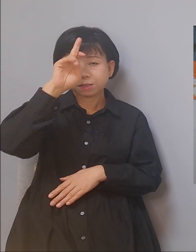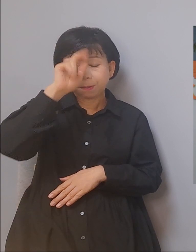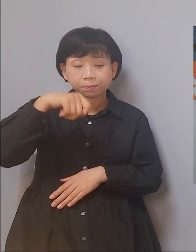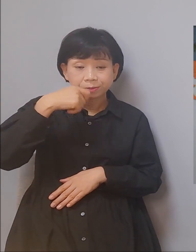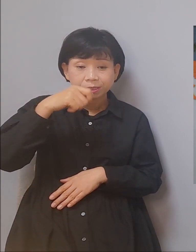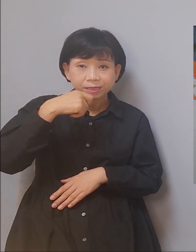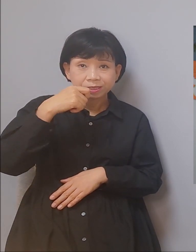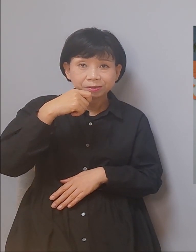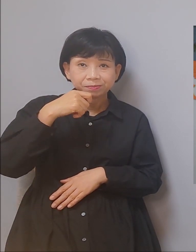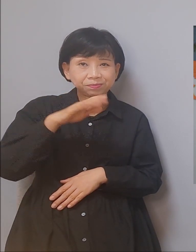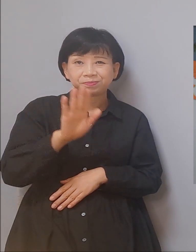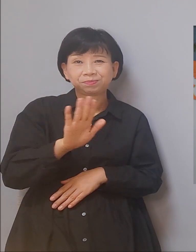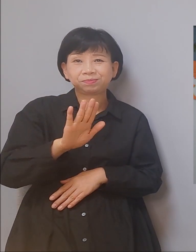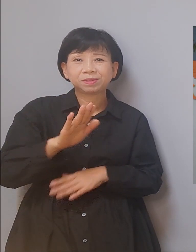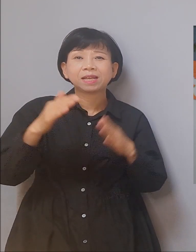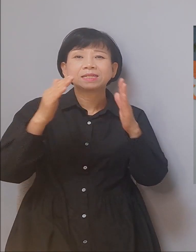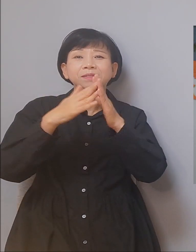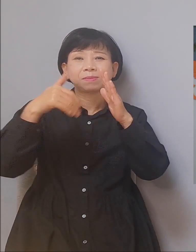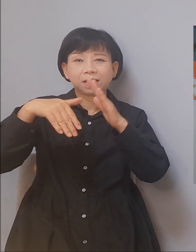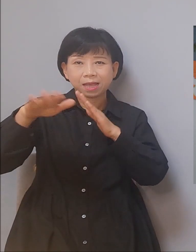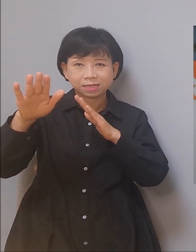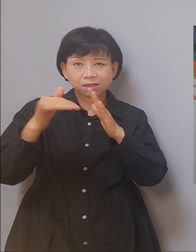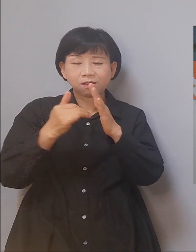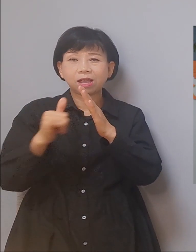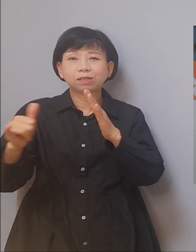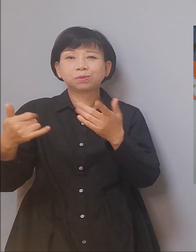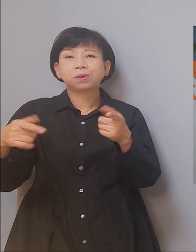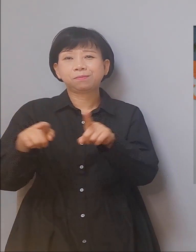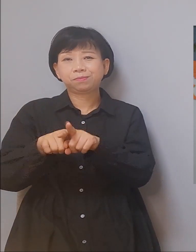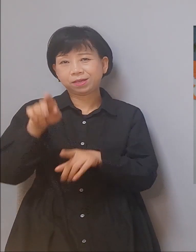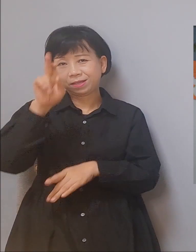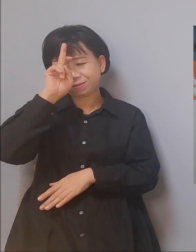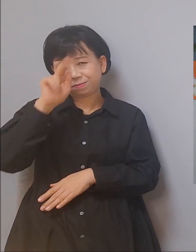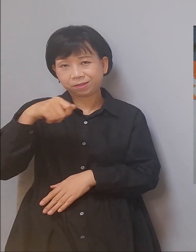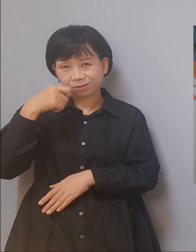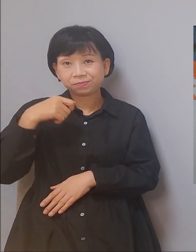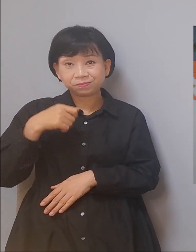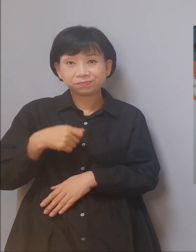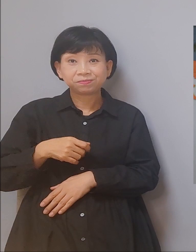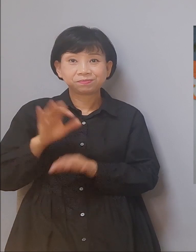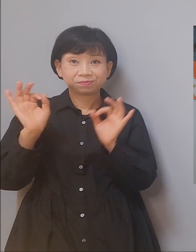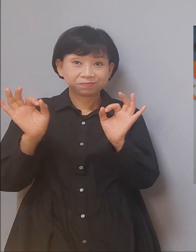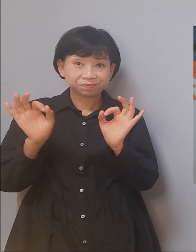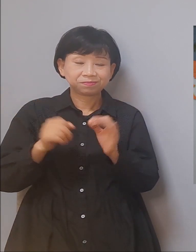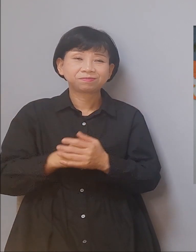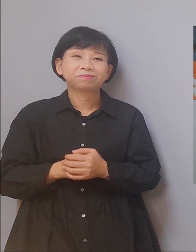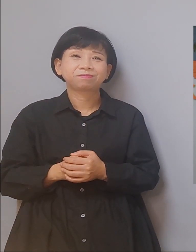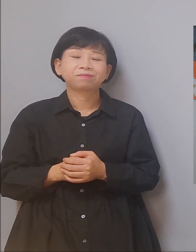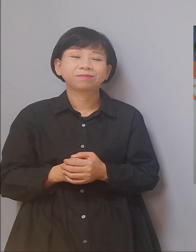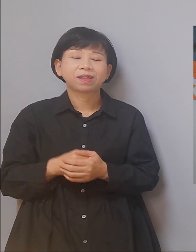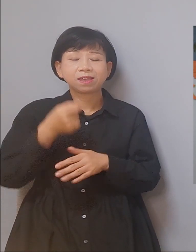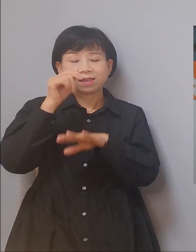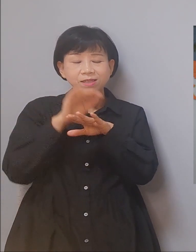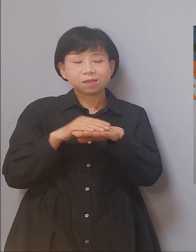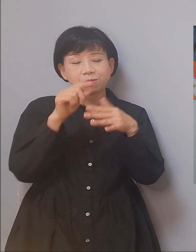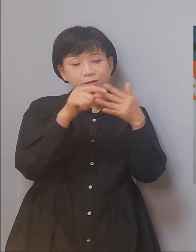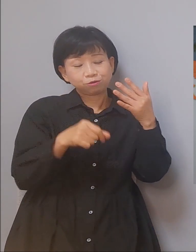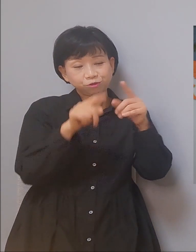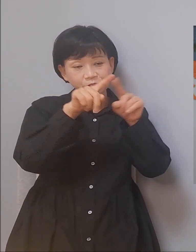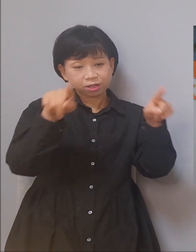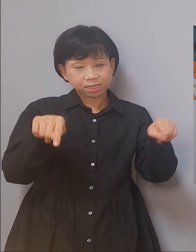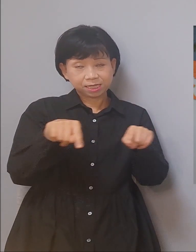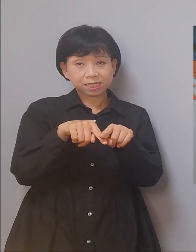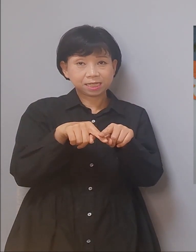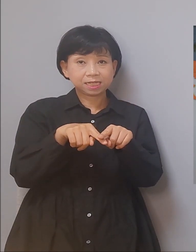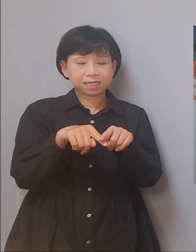식사는 가정에 돌아가셔서 가족들과 함께 해주시면 감사하겠습니다. 또한 우리가 예배 순서지를 가정 예배